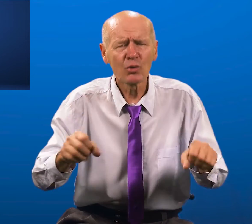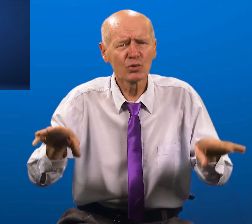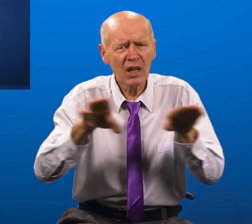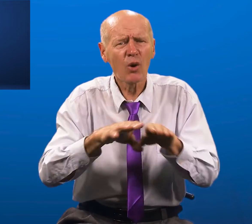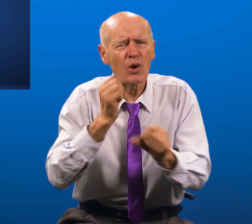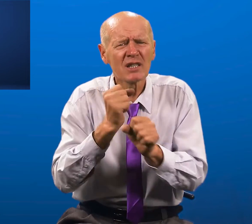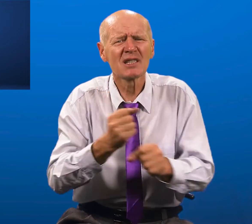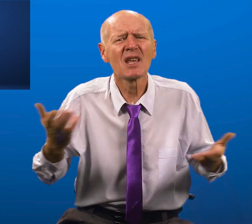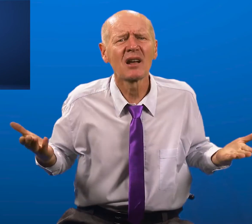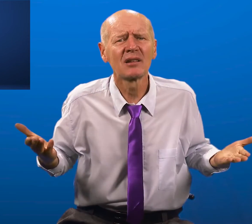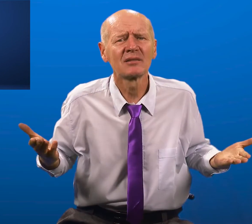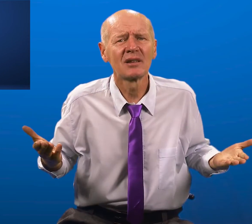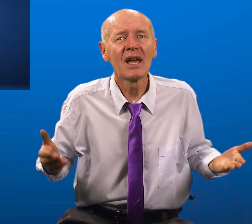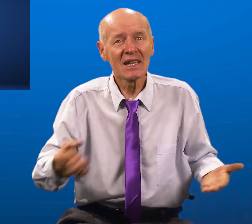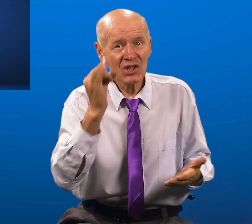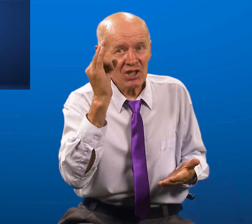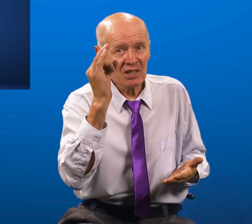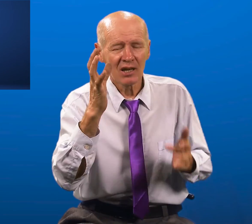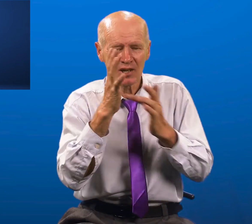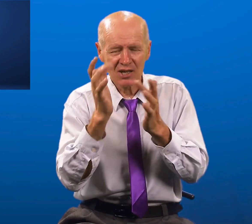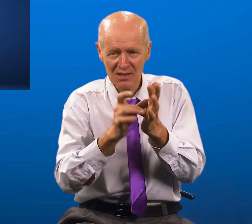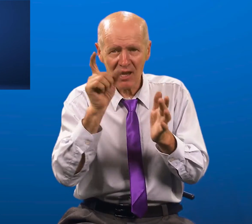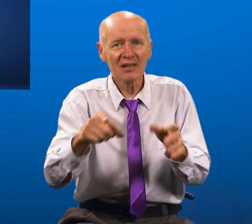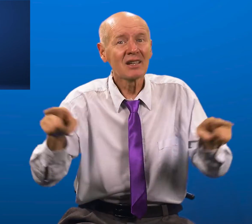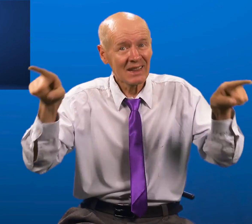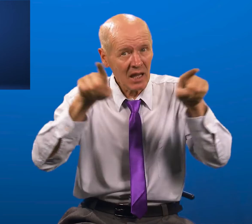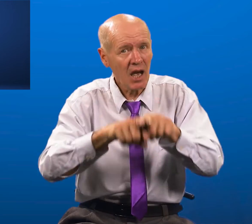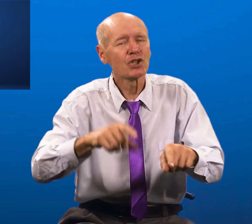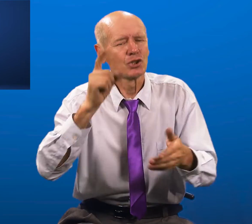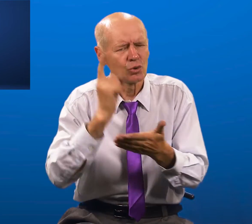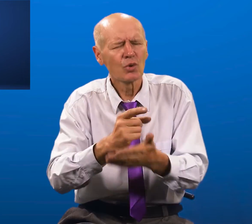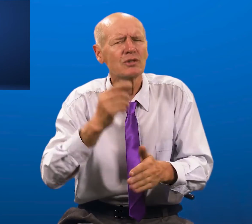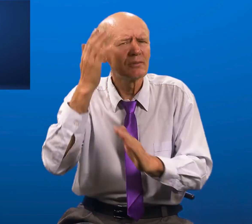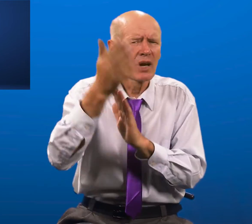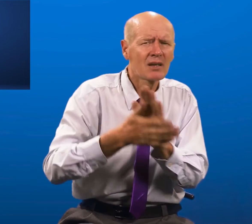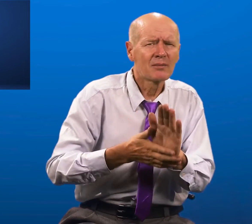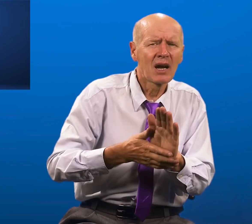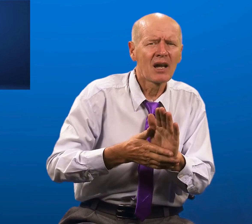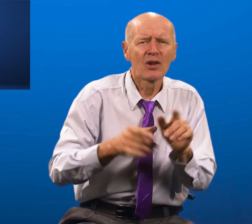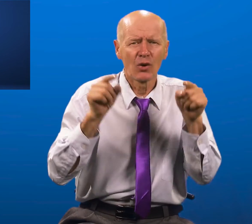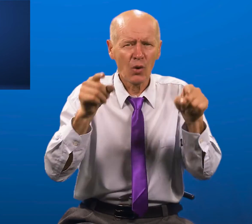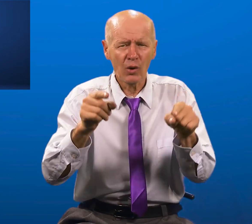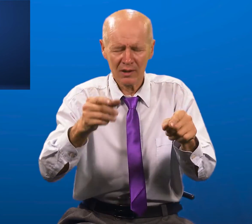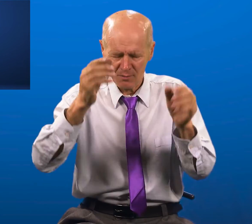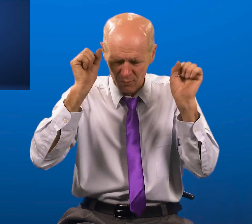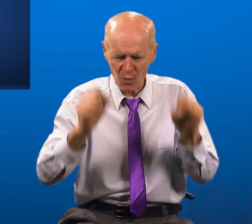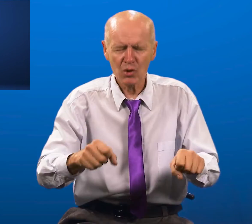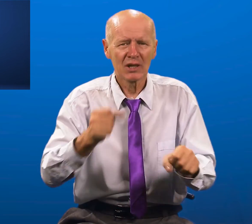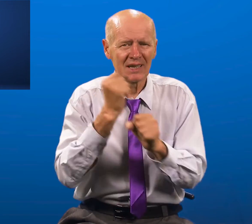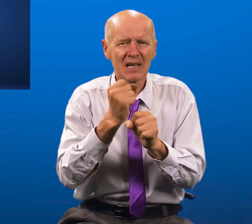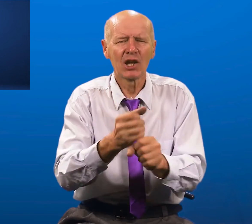И христианин, он тоже должен точно так же понимать, что он имеет право делать только